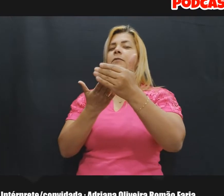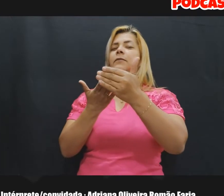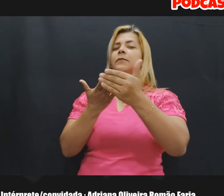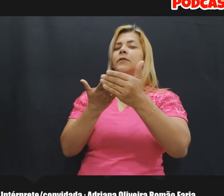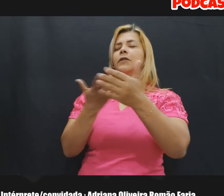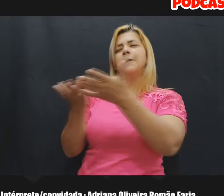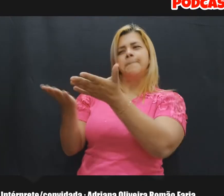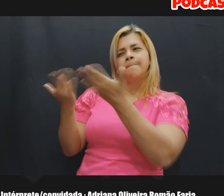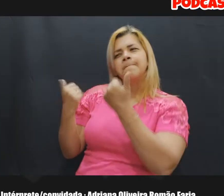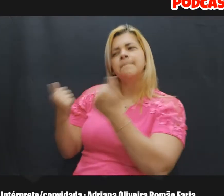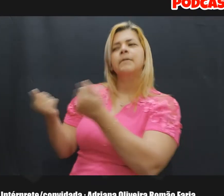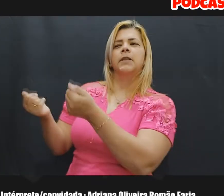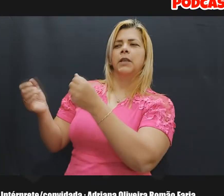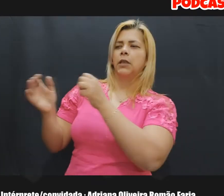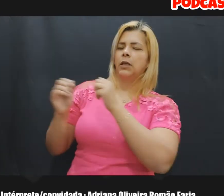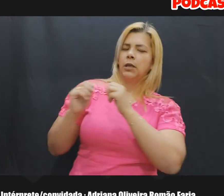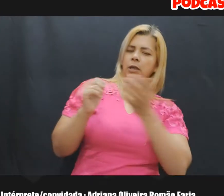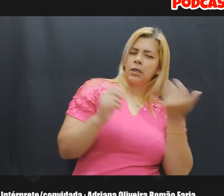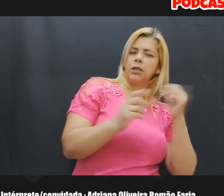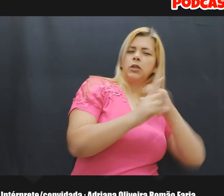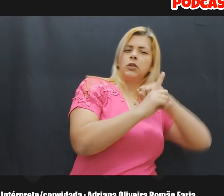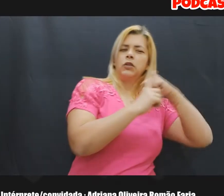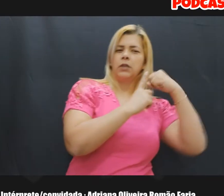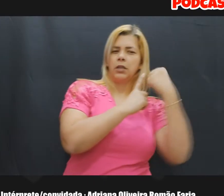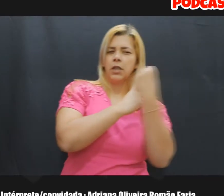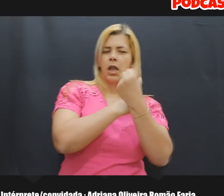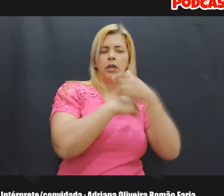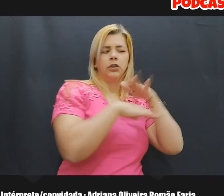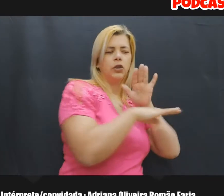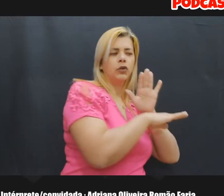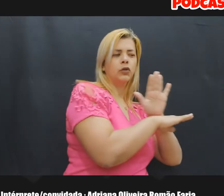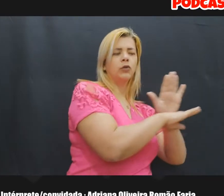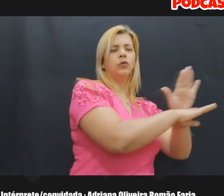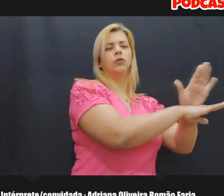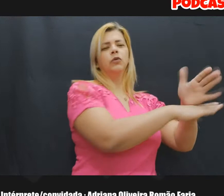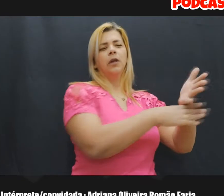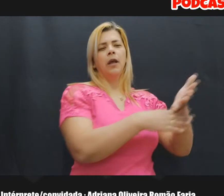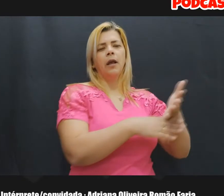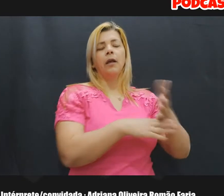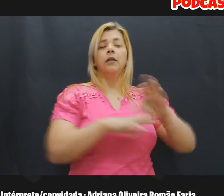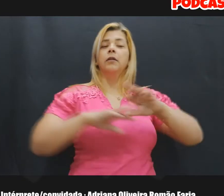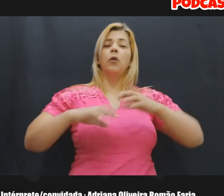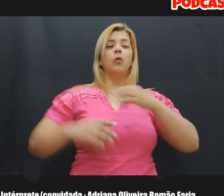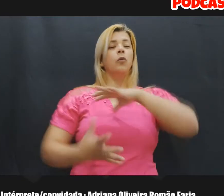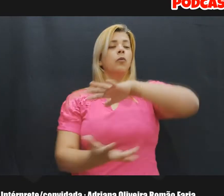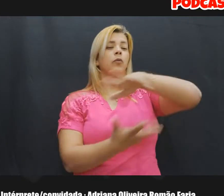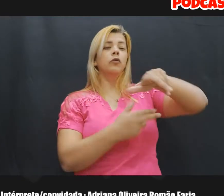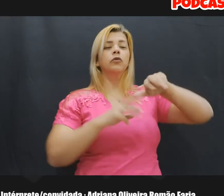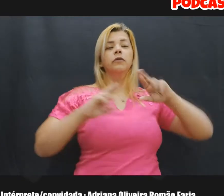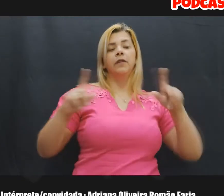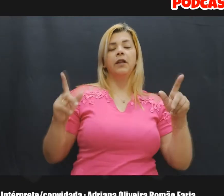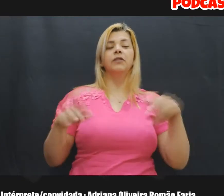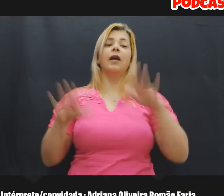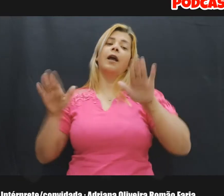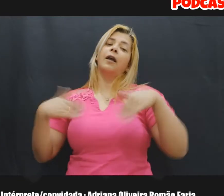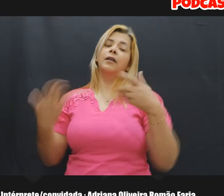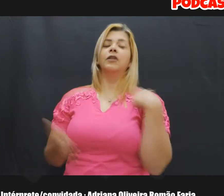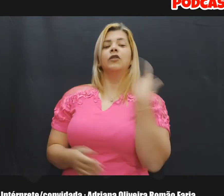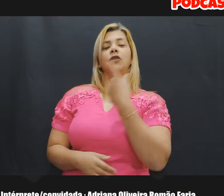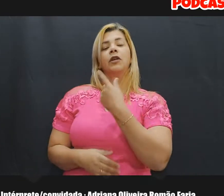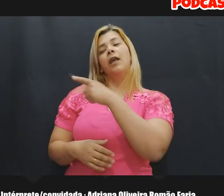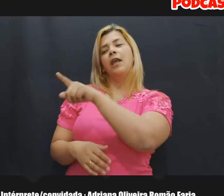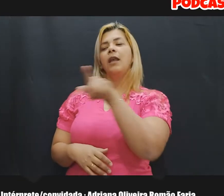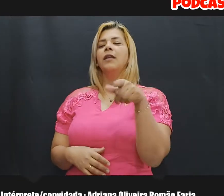trazer eles, né, para a sociedade, o mundo deles fica totalmente diferente. Aí eles ficam dependentes de nós,